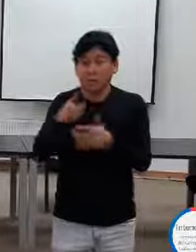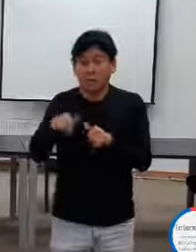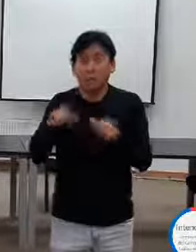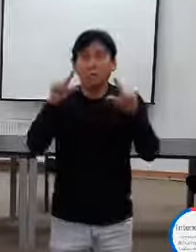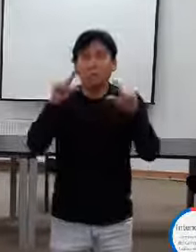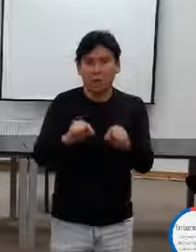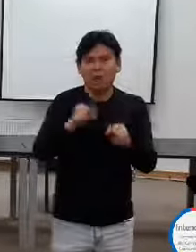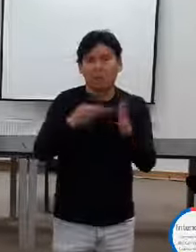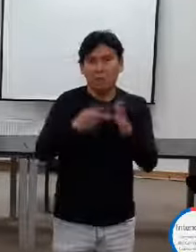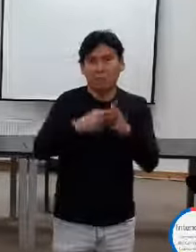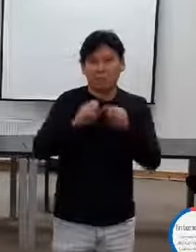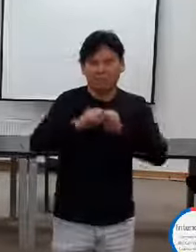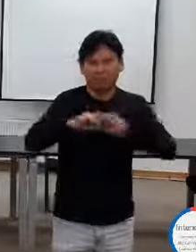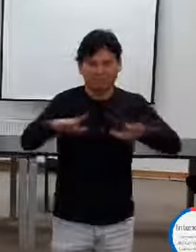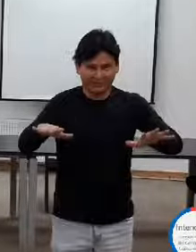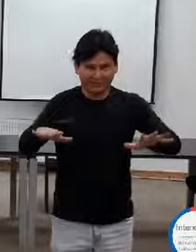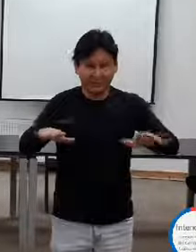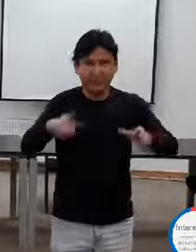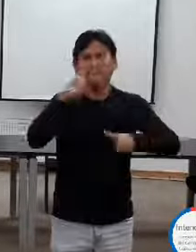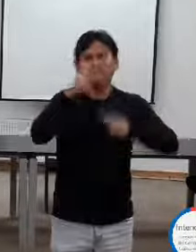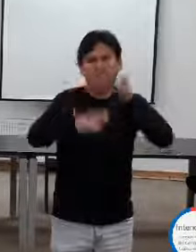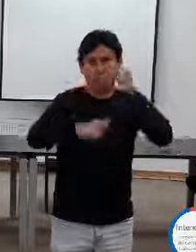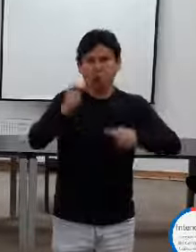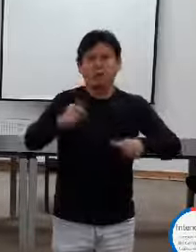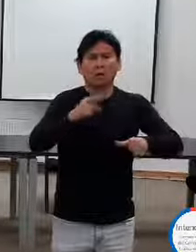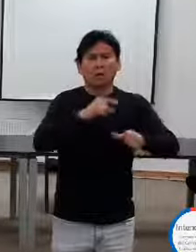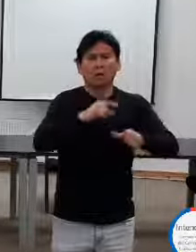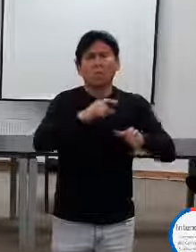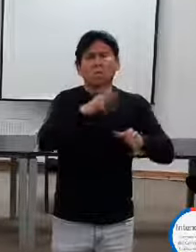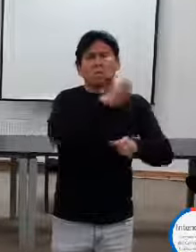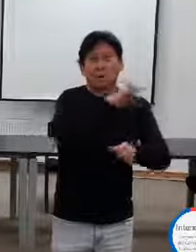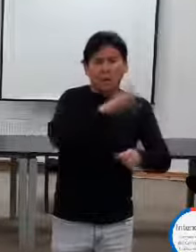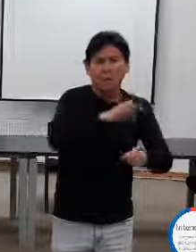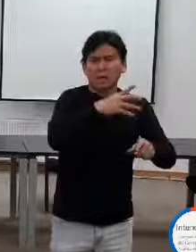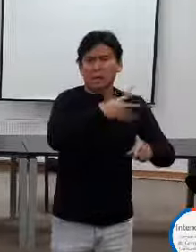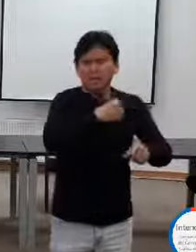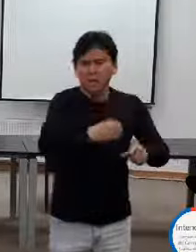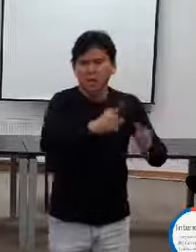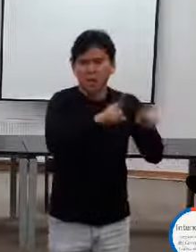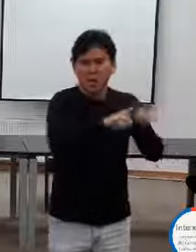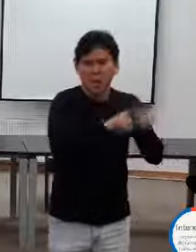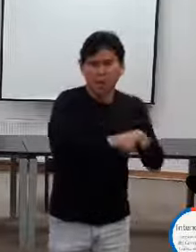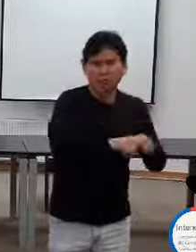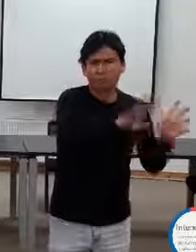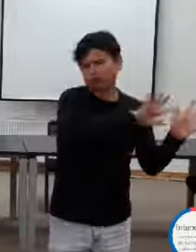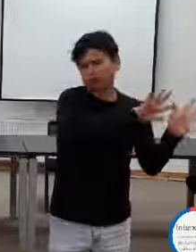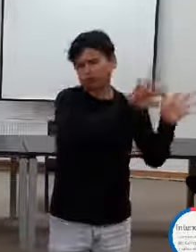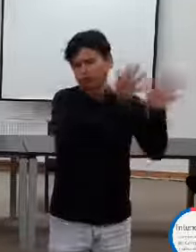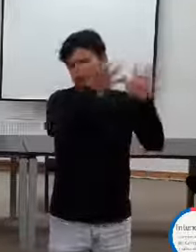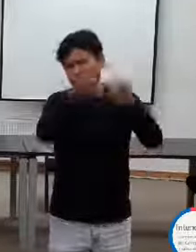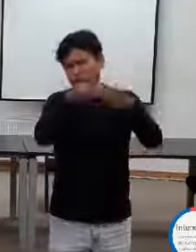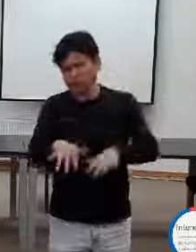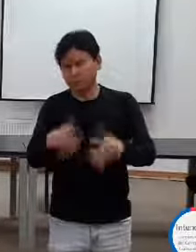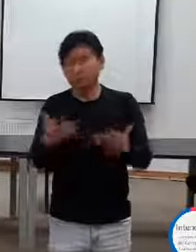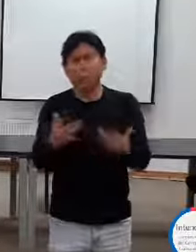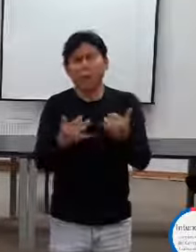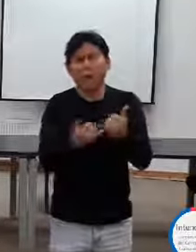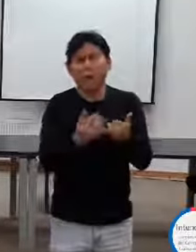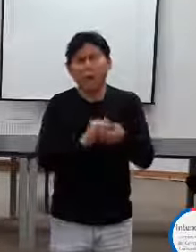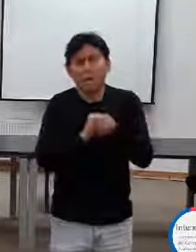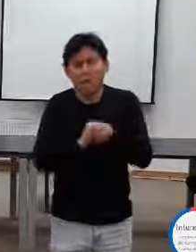aquí son menores y por ende mucha gente trae a sus padres o a sus hijos o a sus hermanos o a sus sobrinos o a la mejor